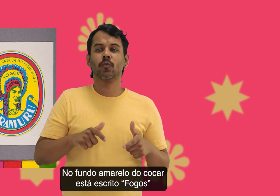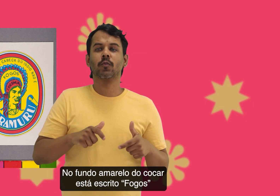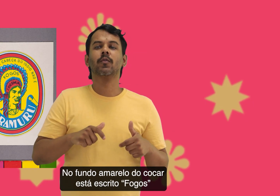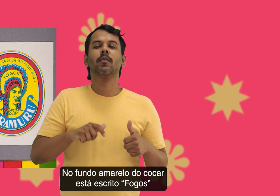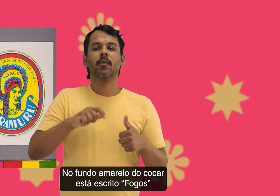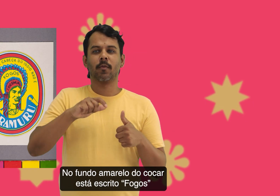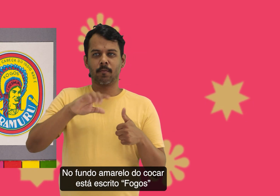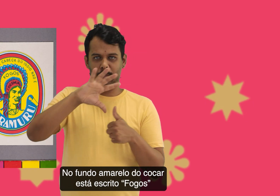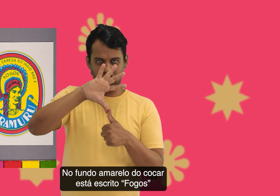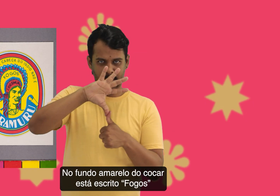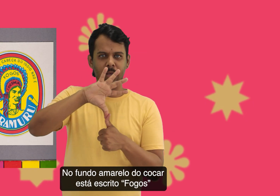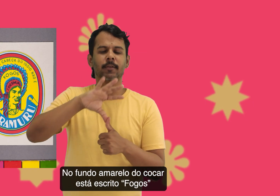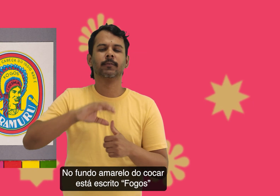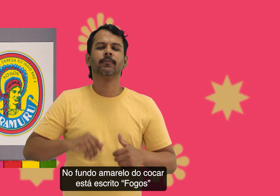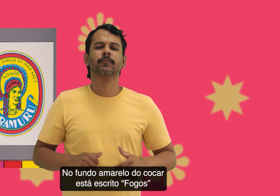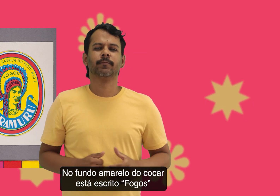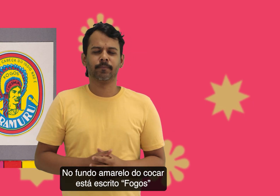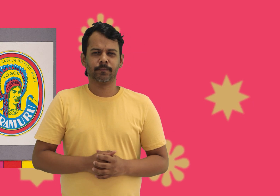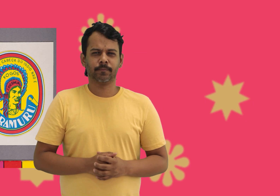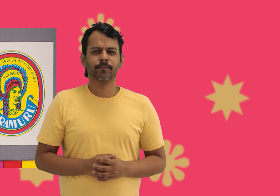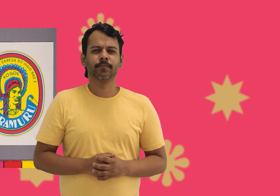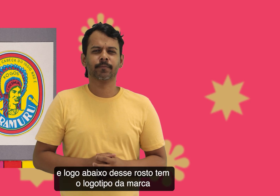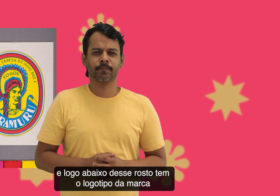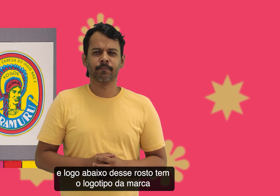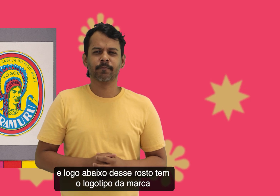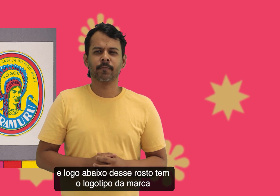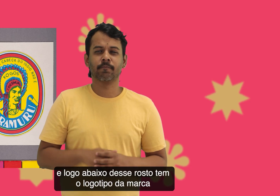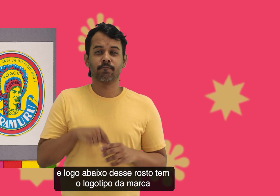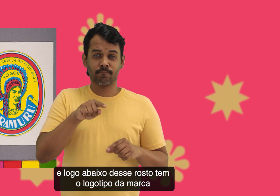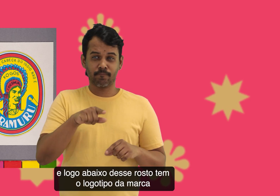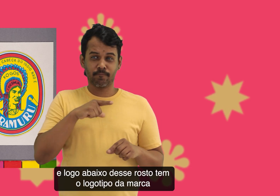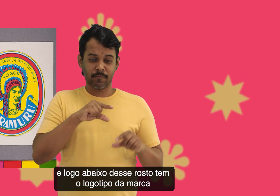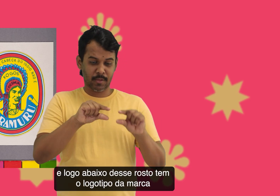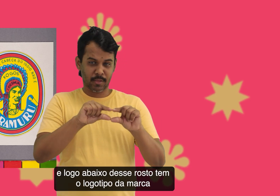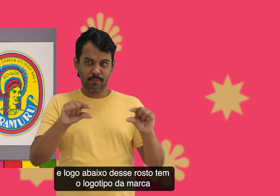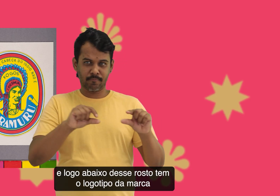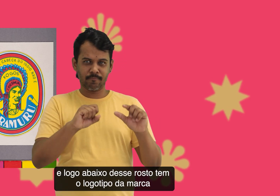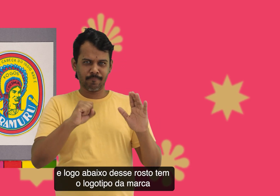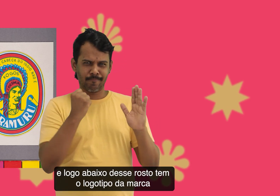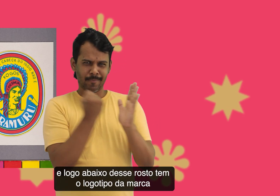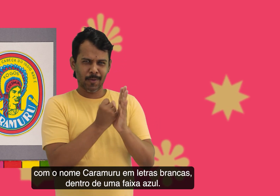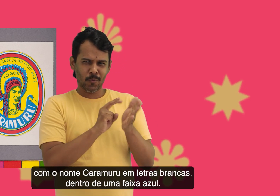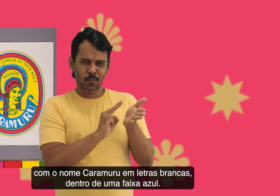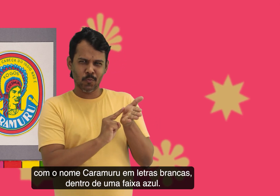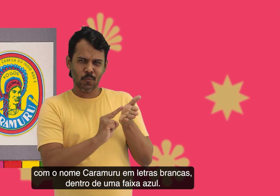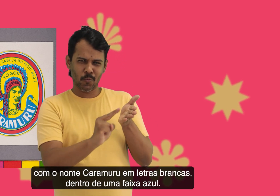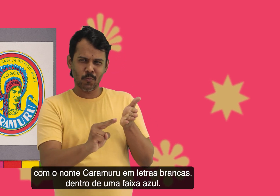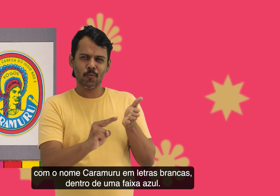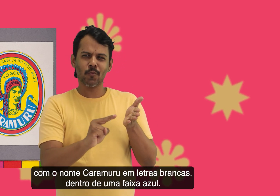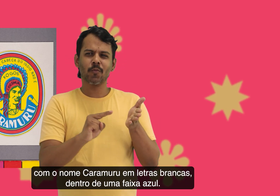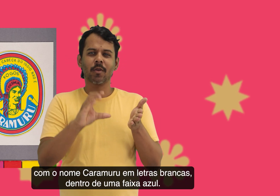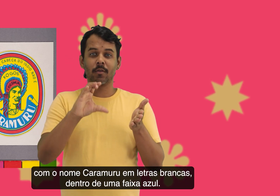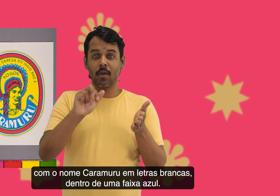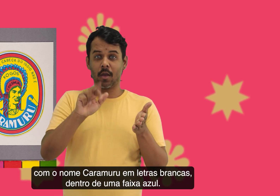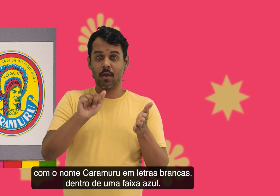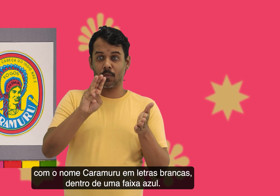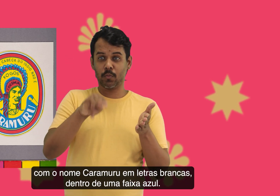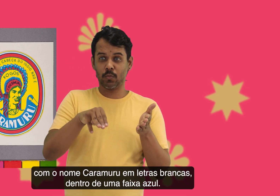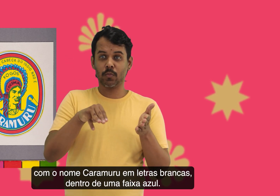fundo amarelo do cocar está escrito Fogos. E logo abaixo desse rosto tem o logotipo da marca com o nome Caramuru em letras